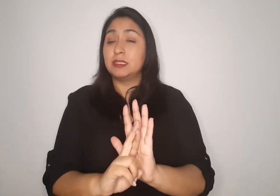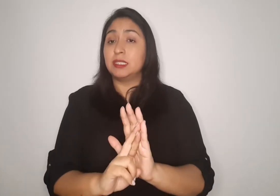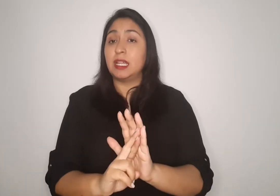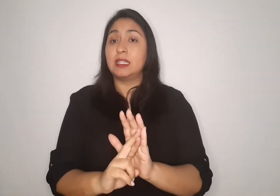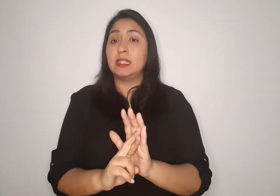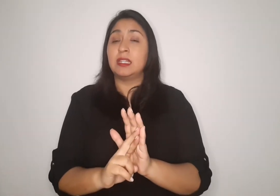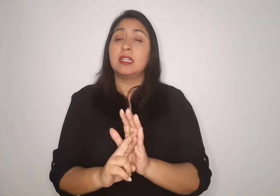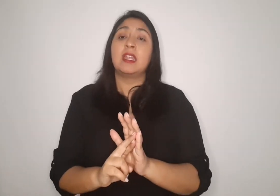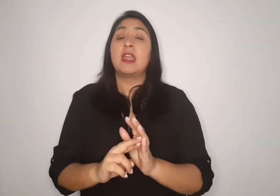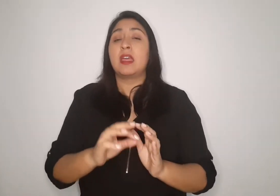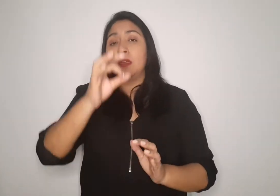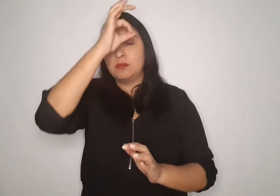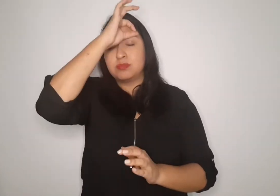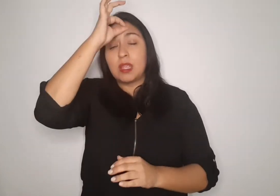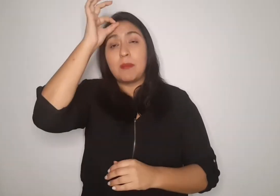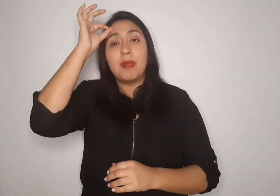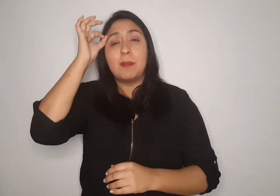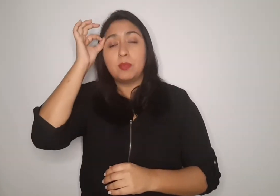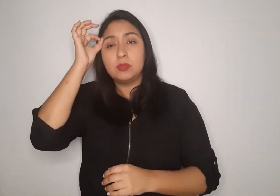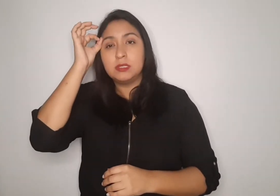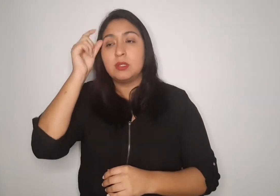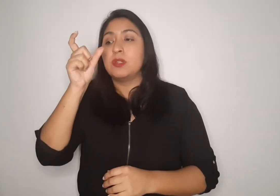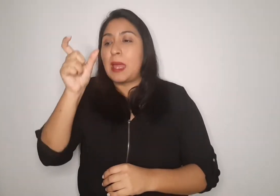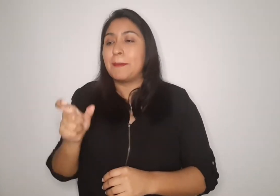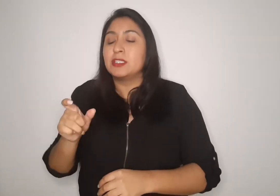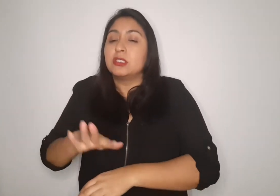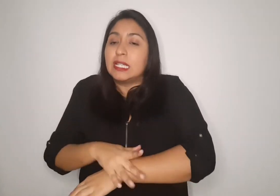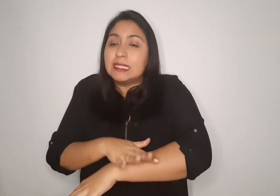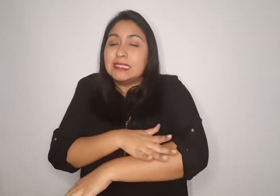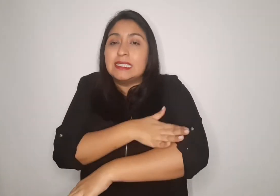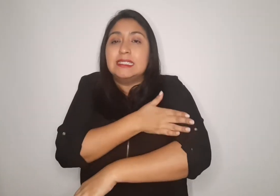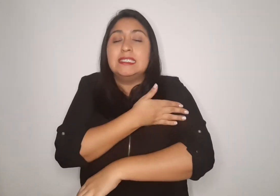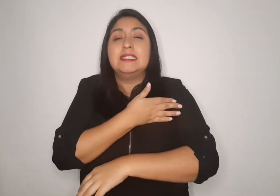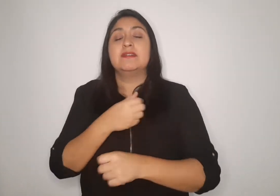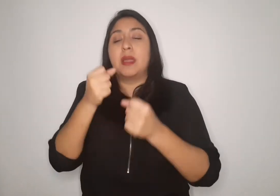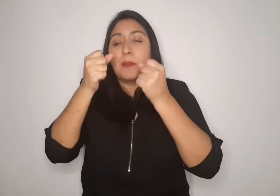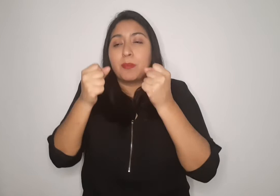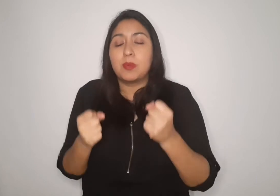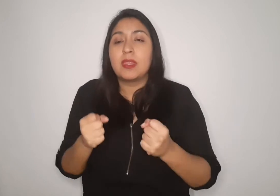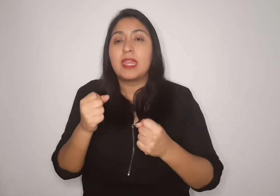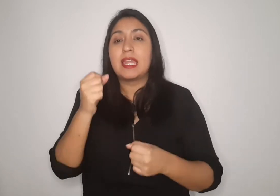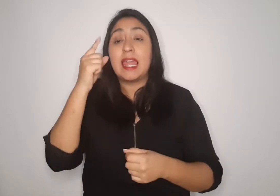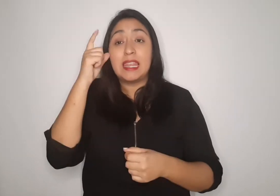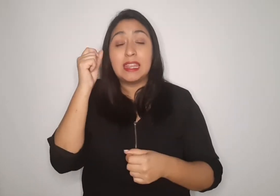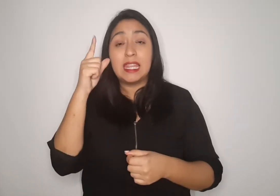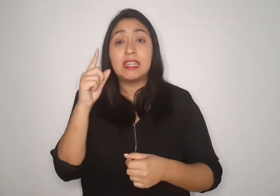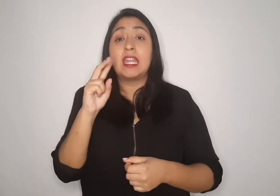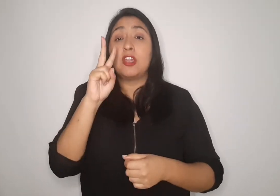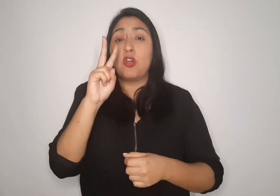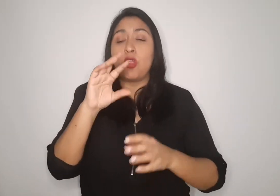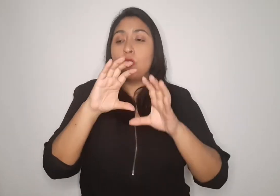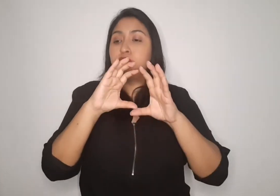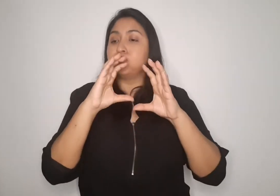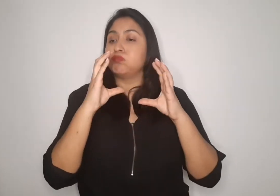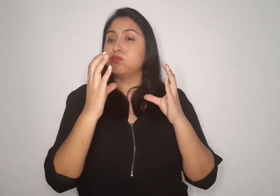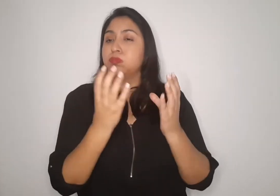fuera suficientemente sensible como para entender estos dos mundos. Y hay otra cosa que Francisco no